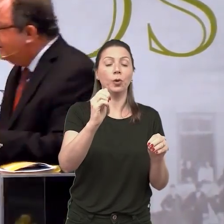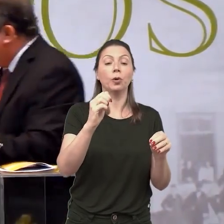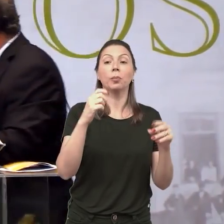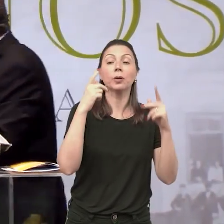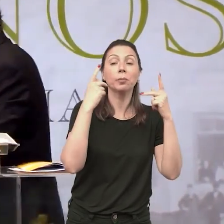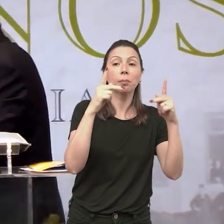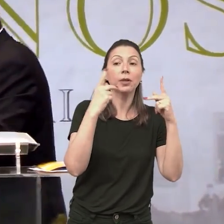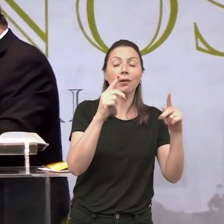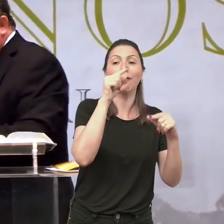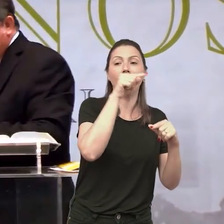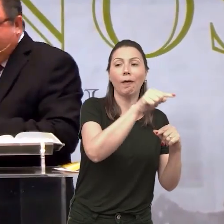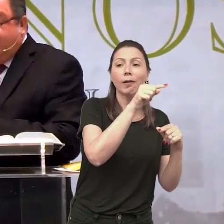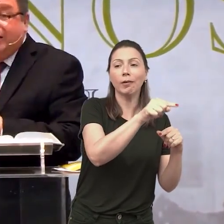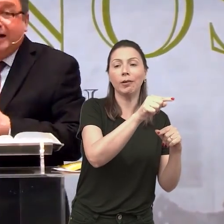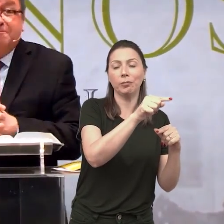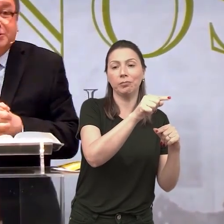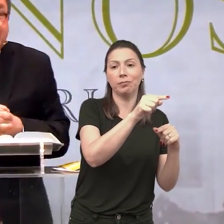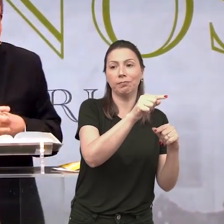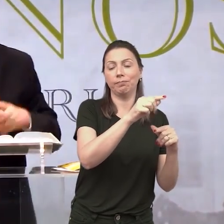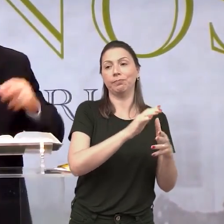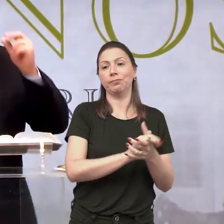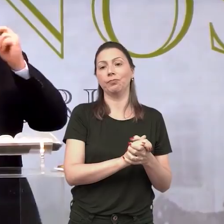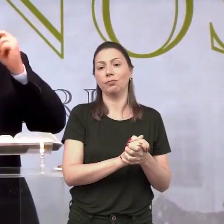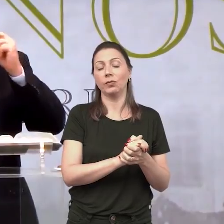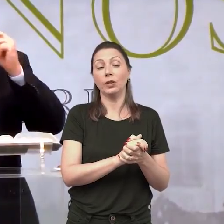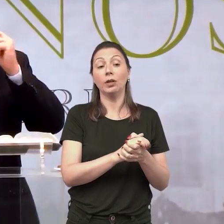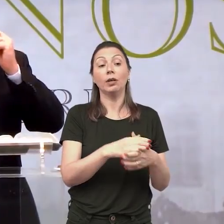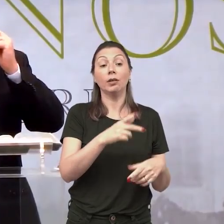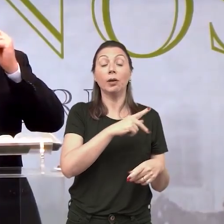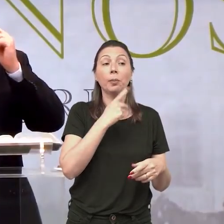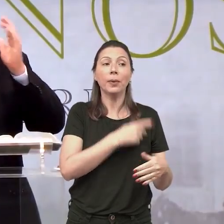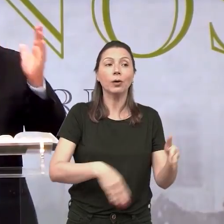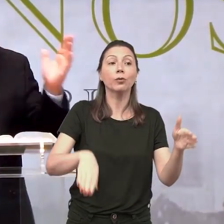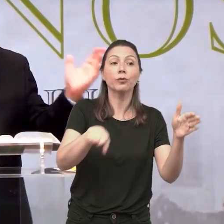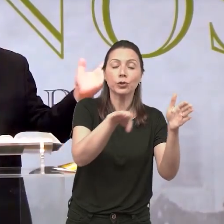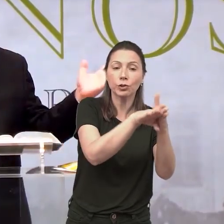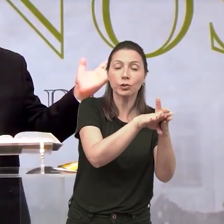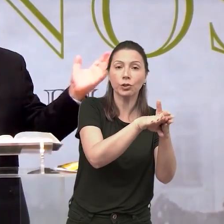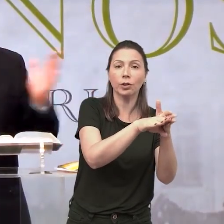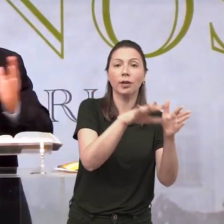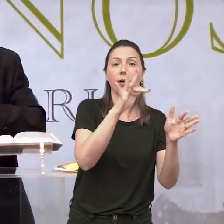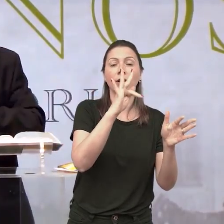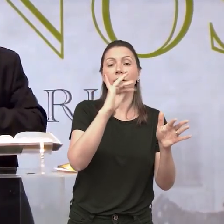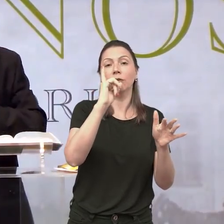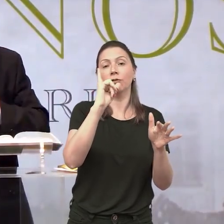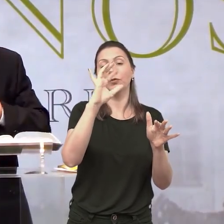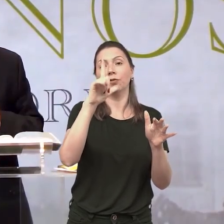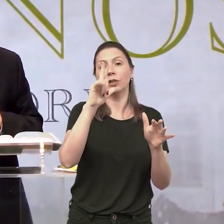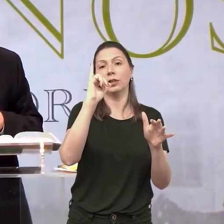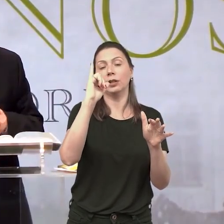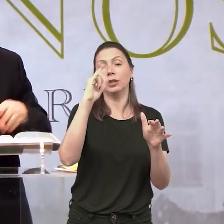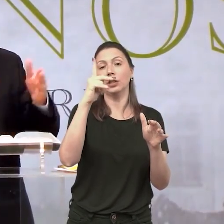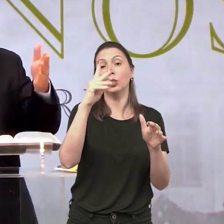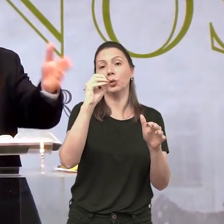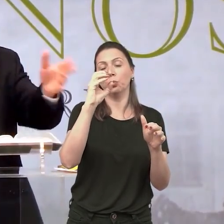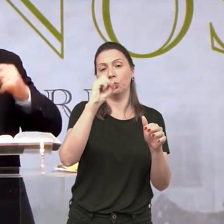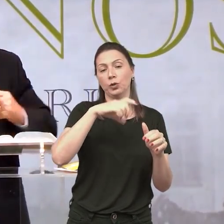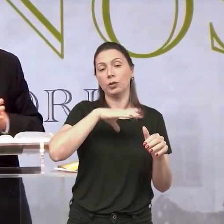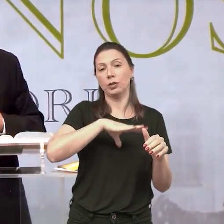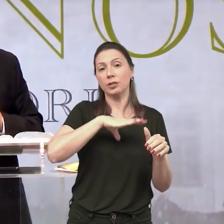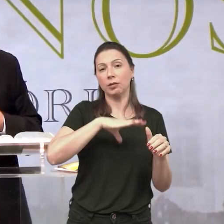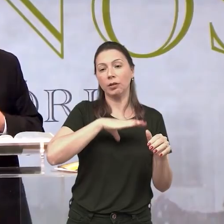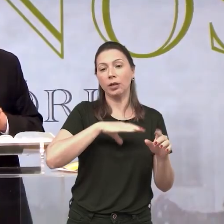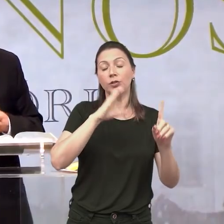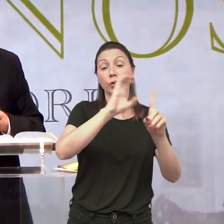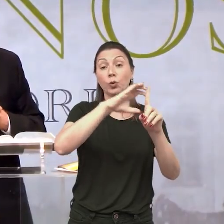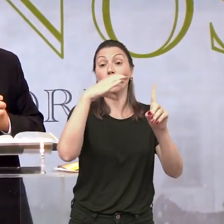chega lá em Filipos, a primeira cidade, e ele vai fazer um culto de oração na beira do